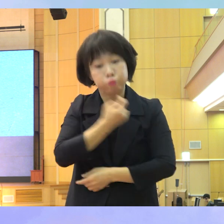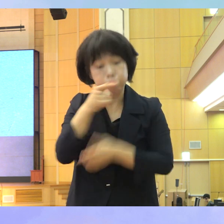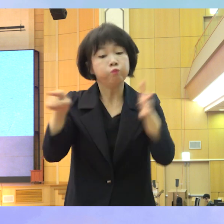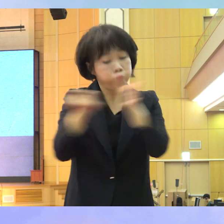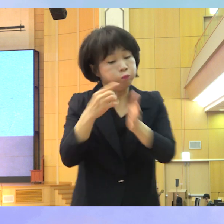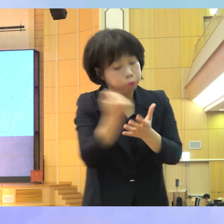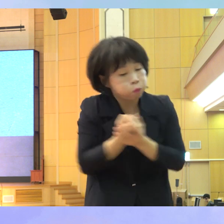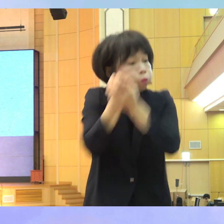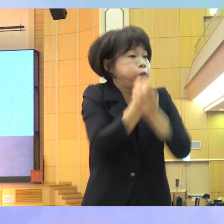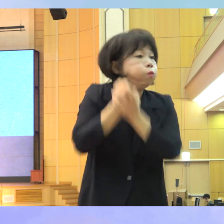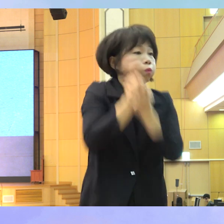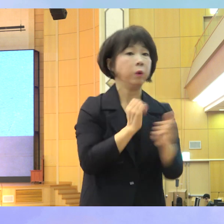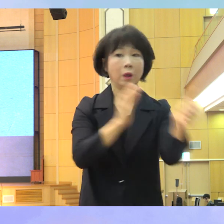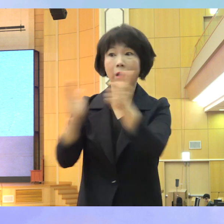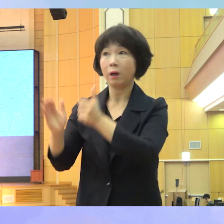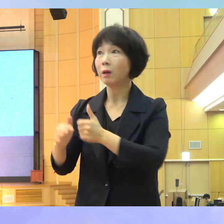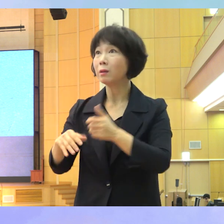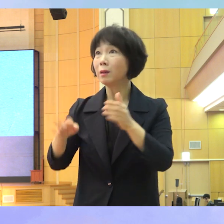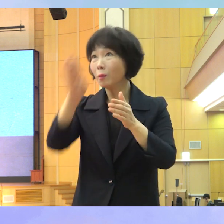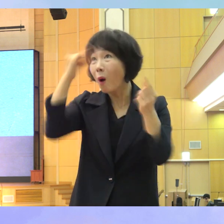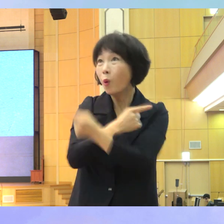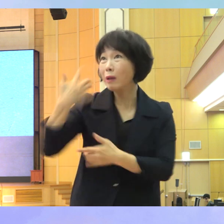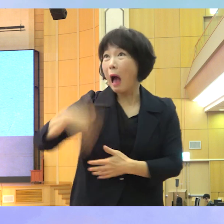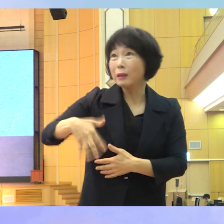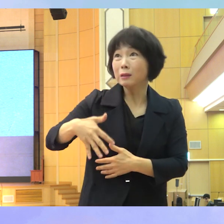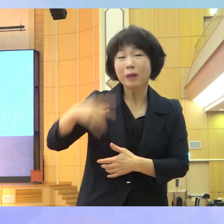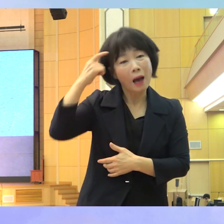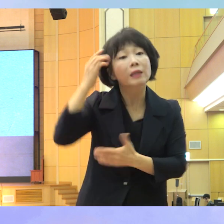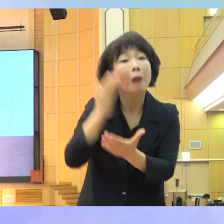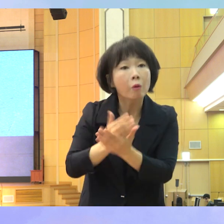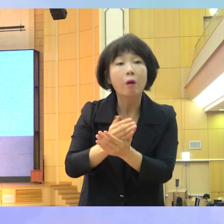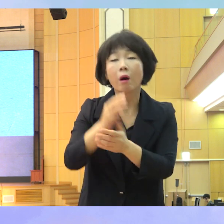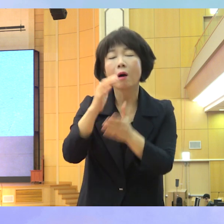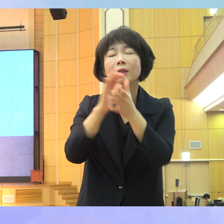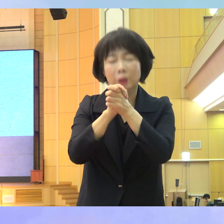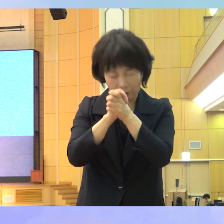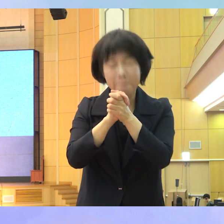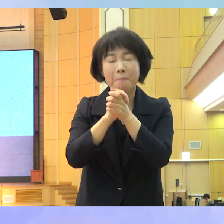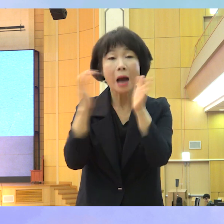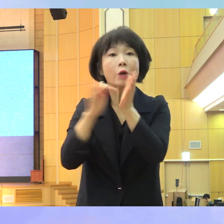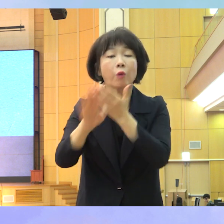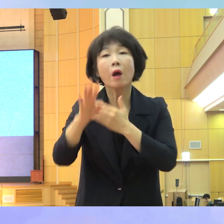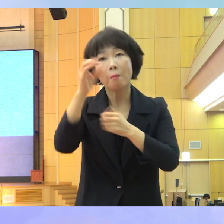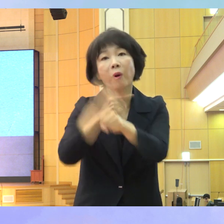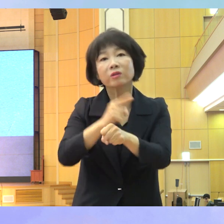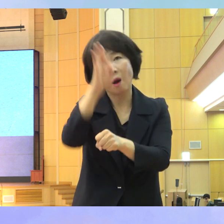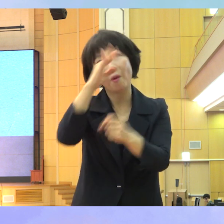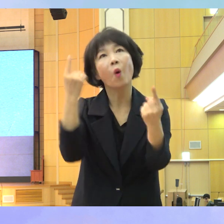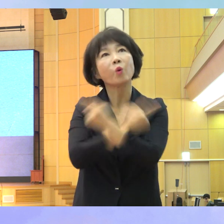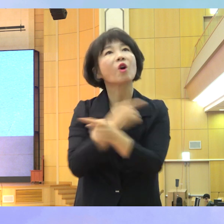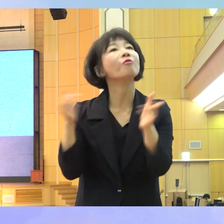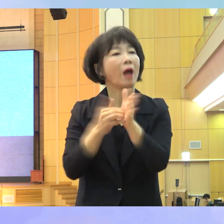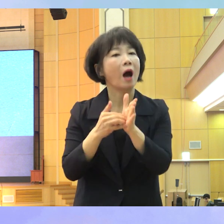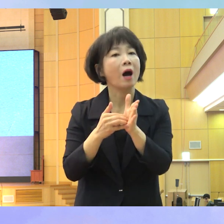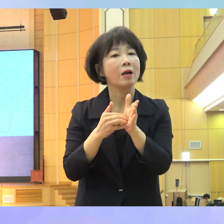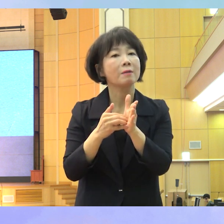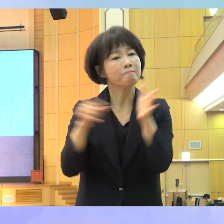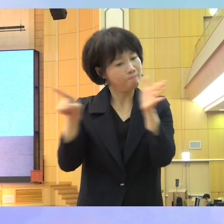아닌데 지금 그 일이 해결되지 않았는데도 해결됐다고 우리가 간주하는 거예요. 누구처럼?